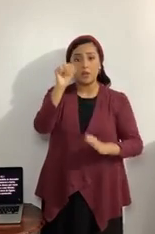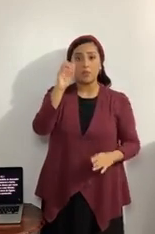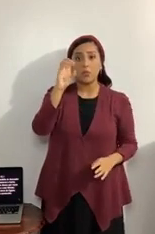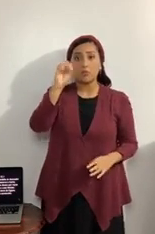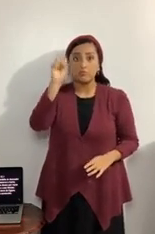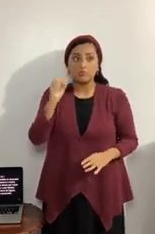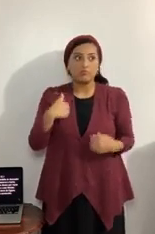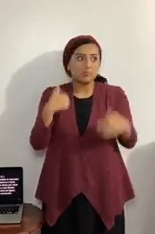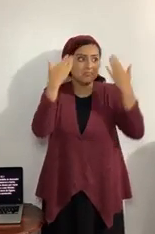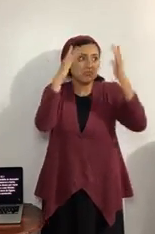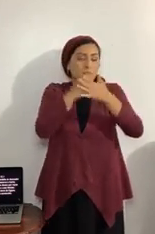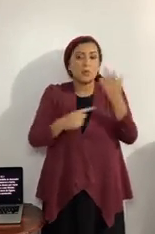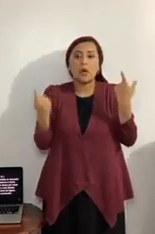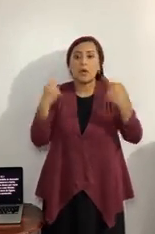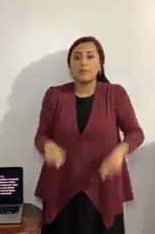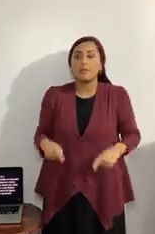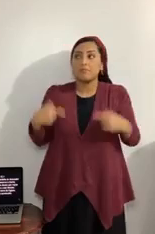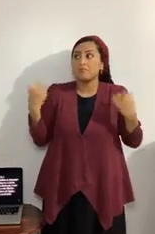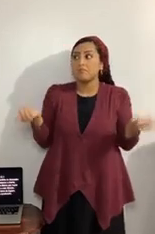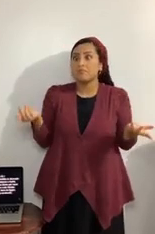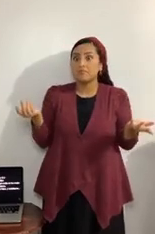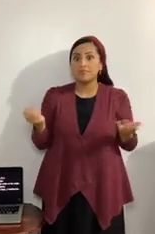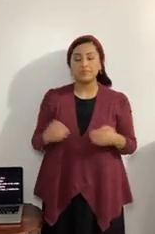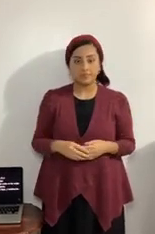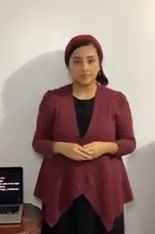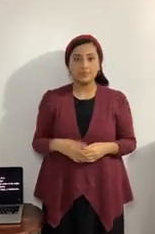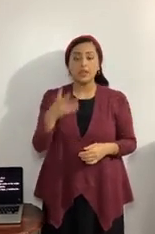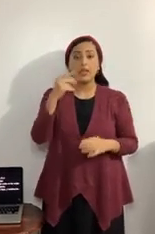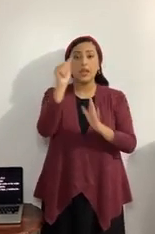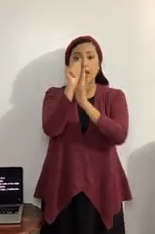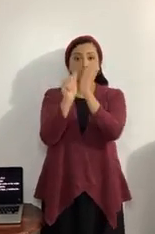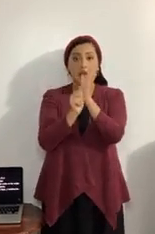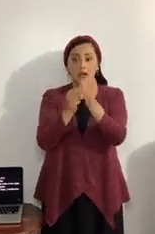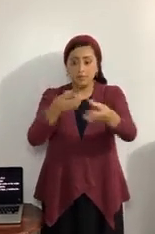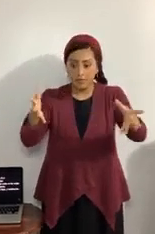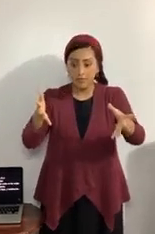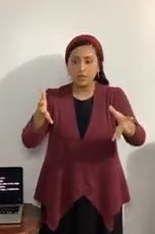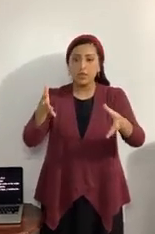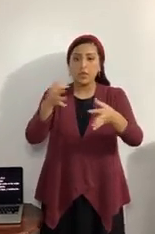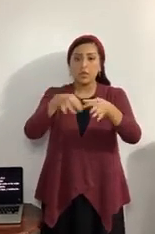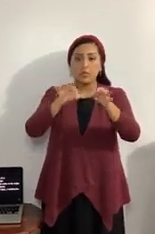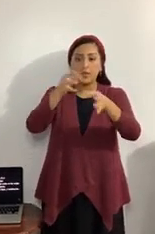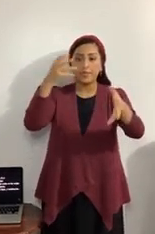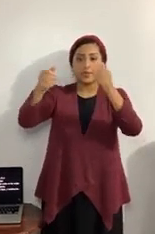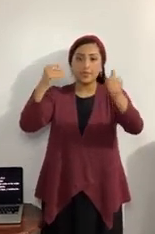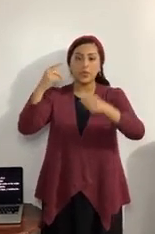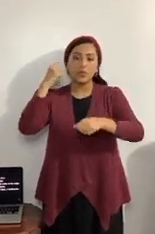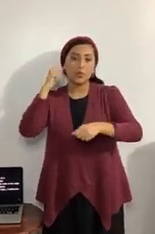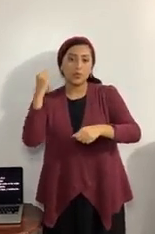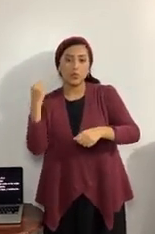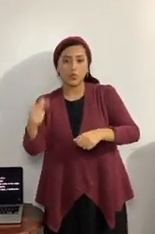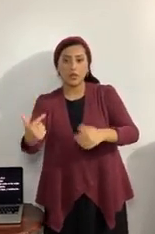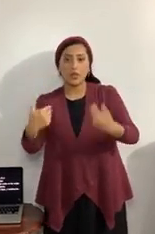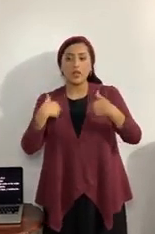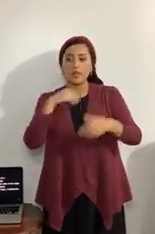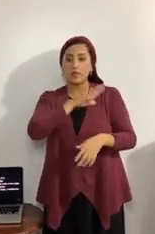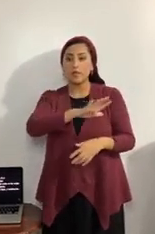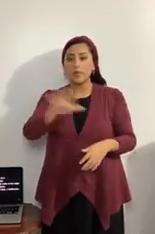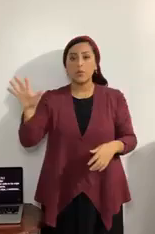de Egipto, no sabemos qué le haya acontecido. Y Aarón les dijo, apartad los arcillos de oro que están en las orejas de vuestras mujeres, de vuestros